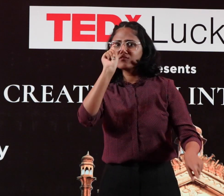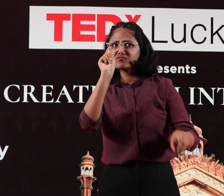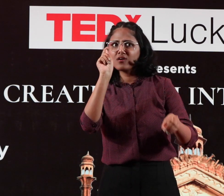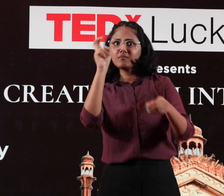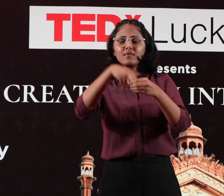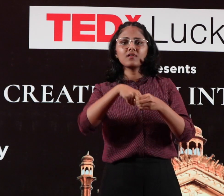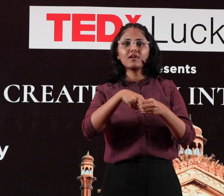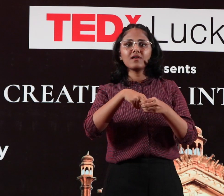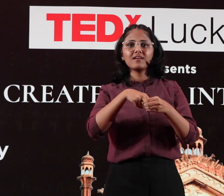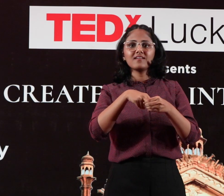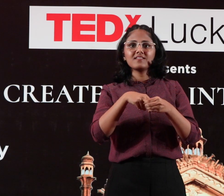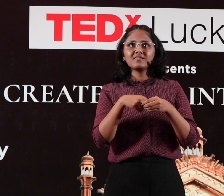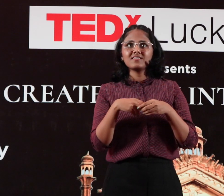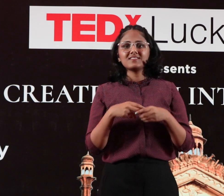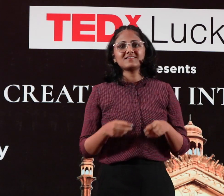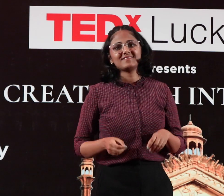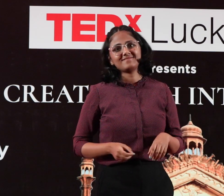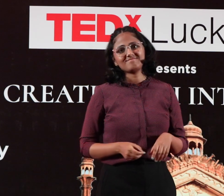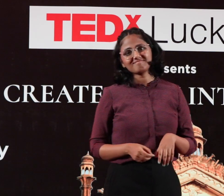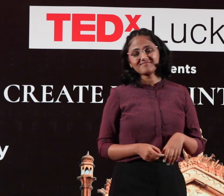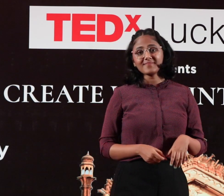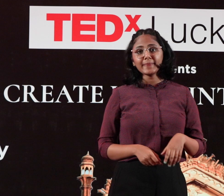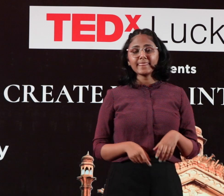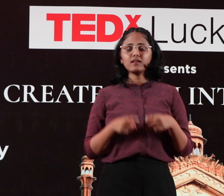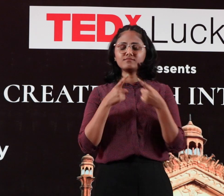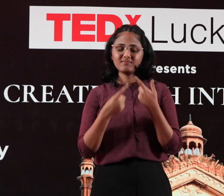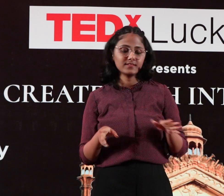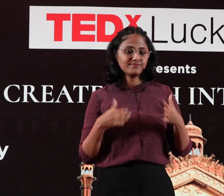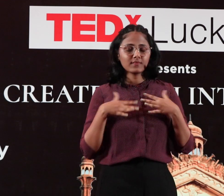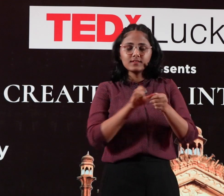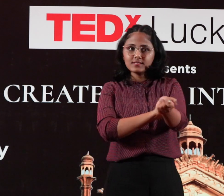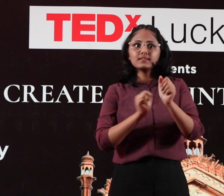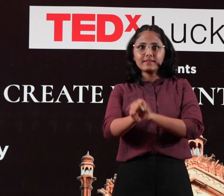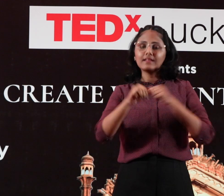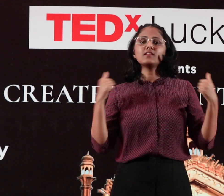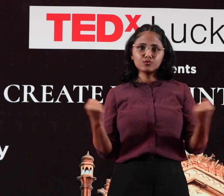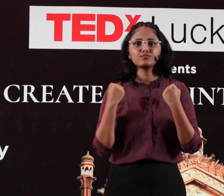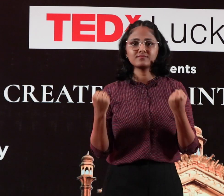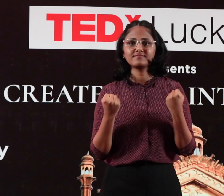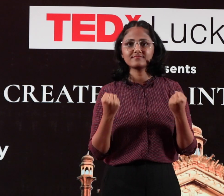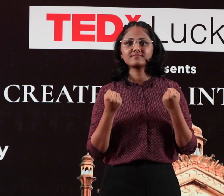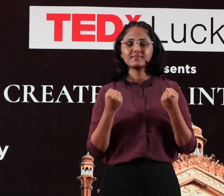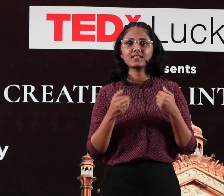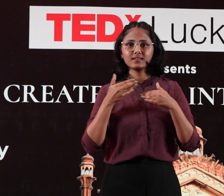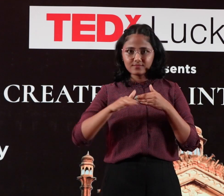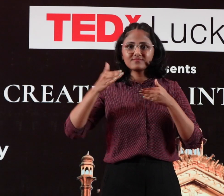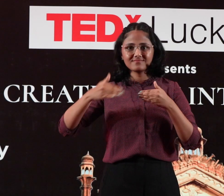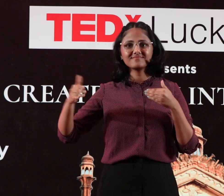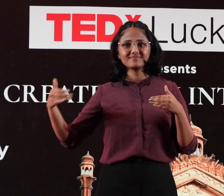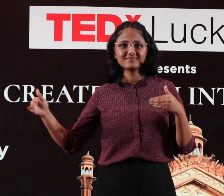मैंने गलत चीज अपने हाथ में ले ली। पर थोड़ा सा कंपोज करके सोचा चलो आगे बढ़ते हैं। आगे बढ़ा, ये जर्नी शुरू हुई। कॉर्पोरेट